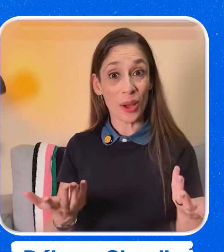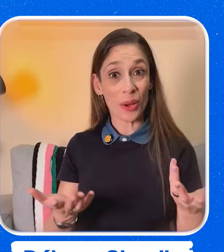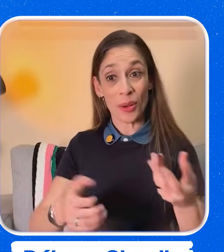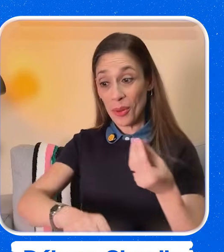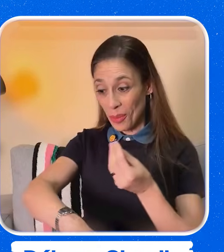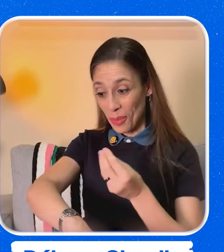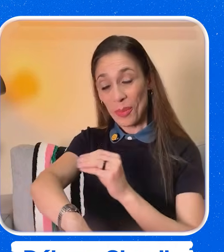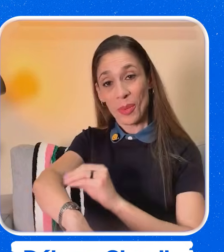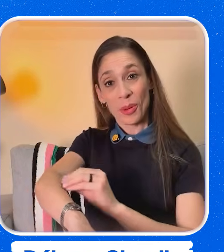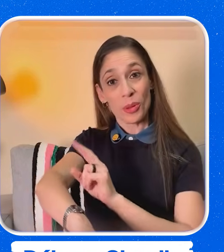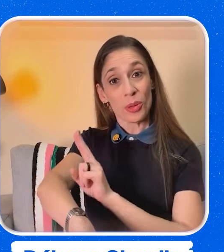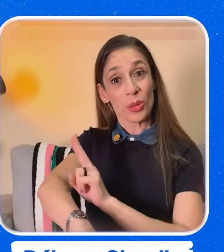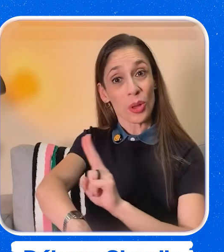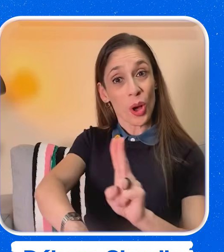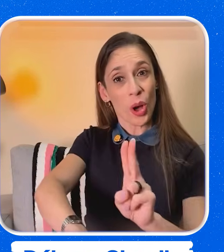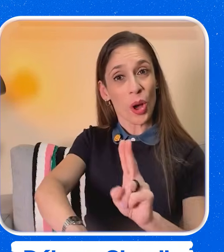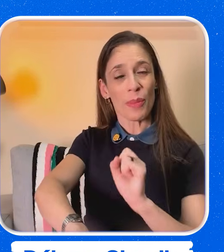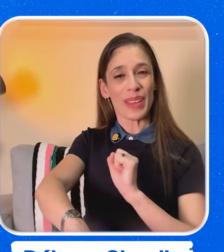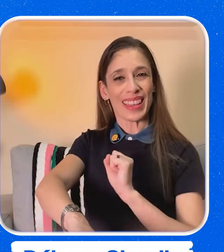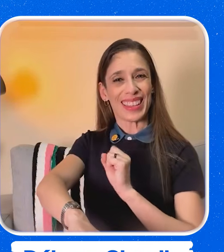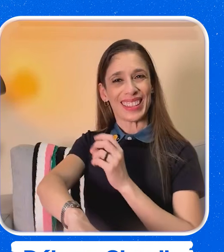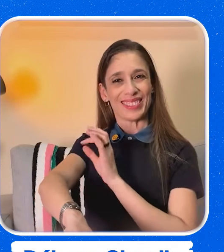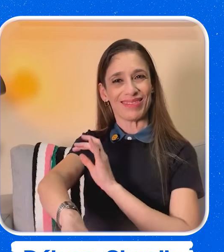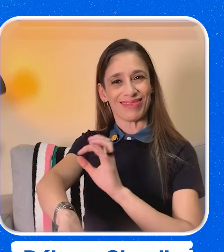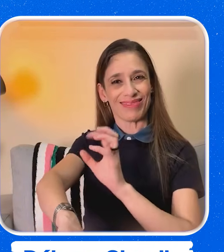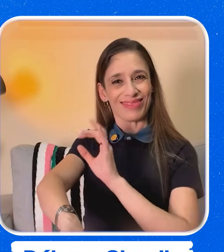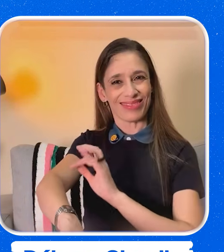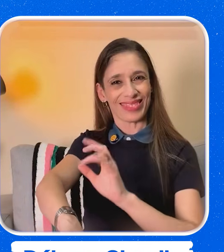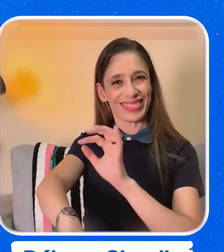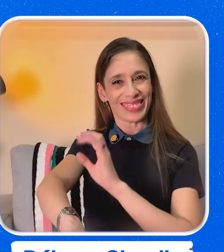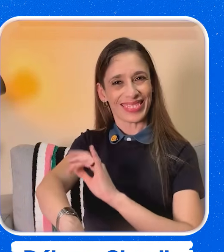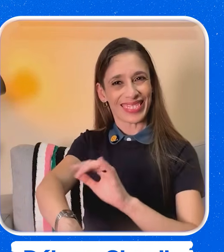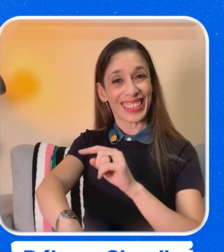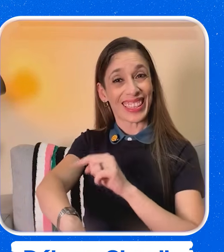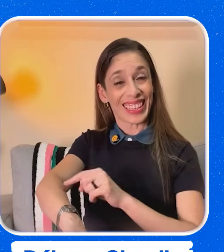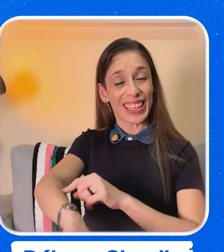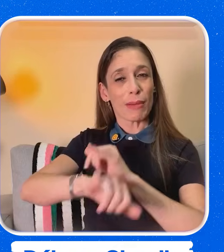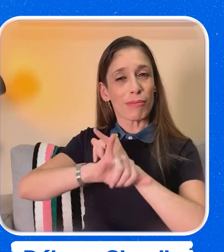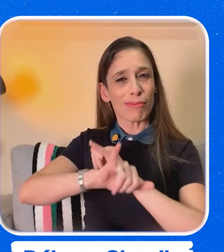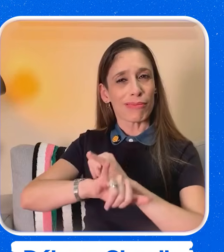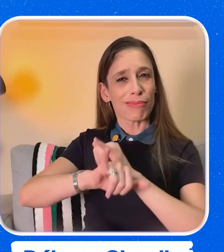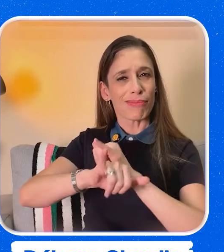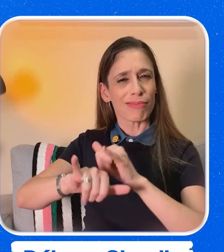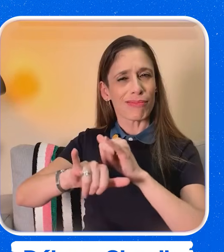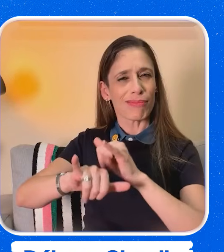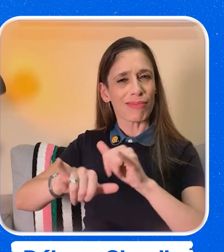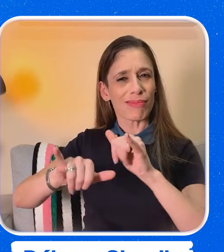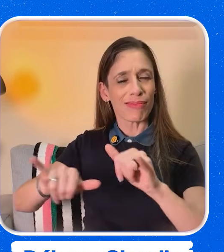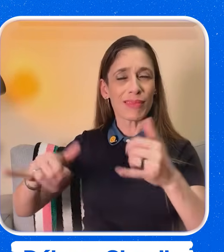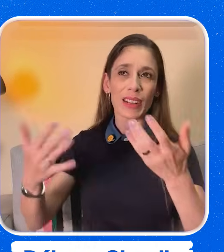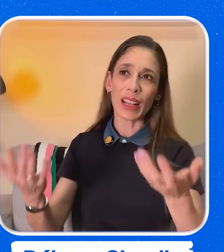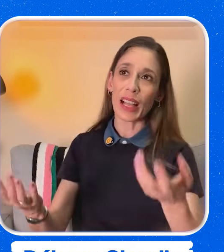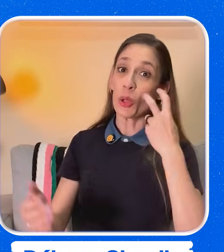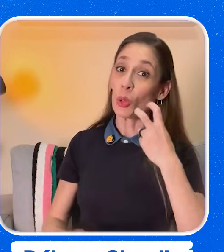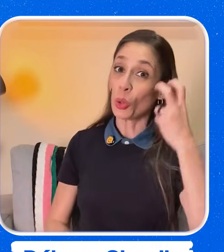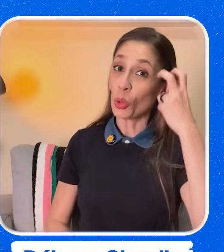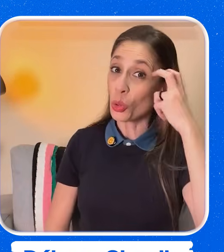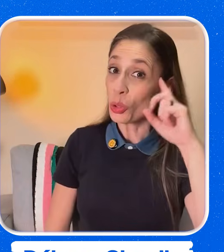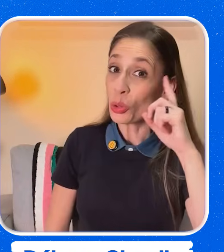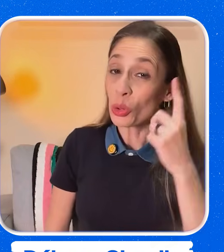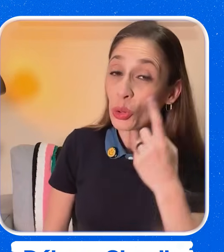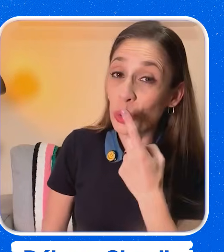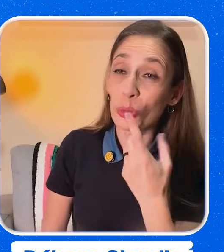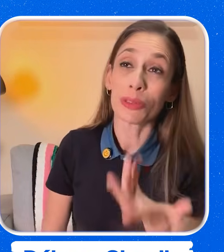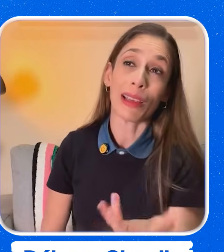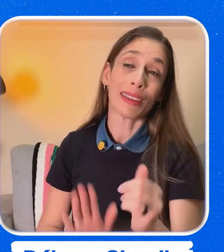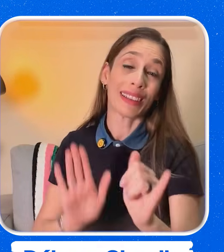ficar bonito e vai comunicar, você vai perpetuar a cultura surda, né? Você vai mostrar a